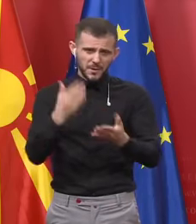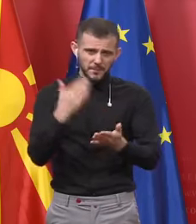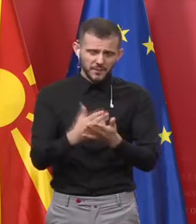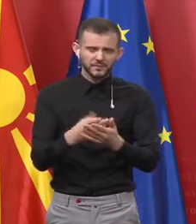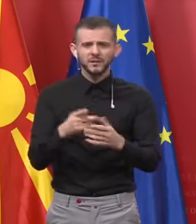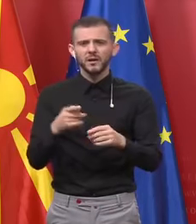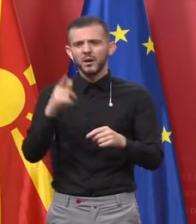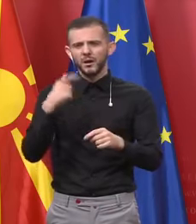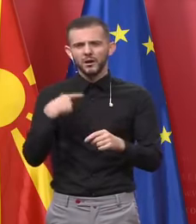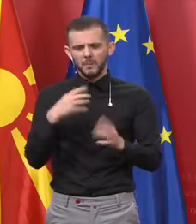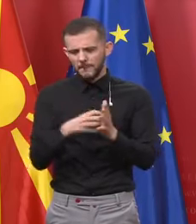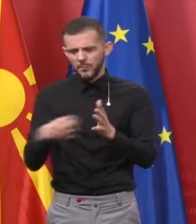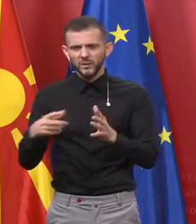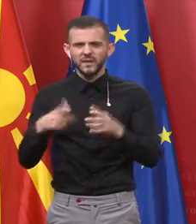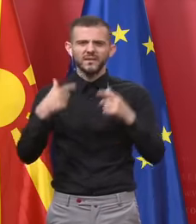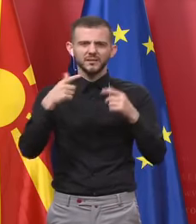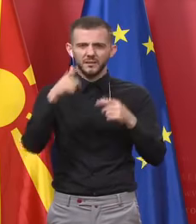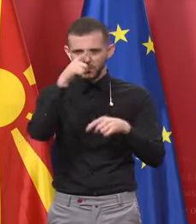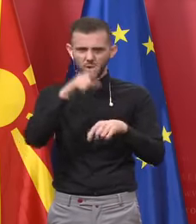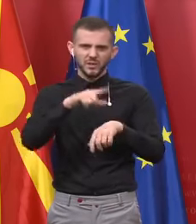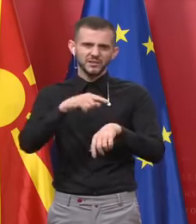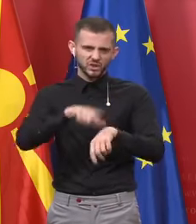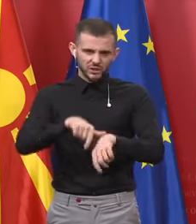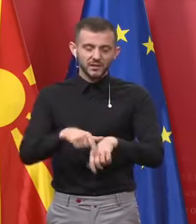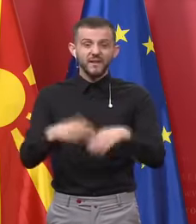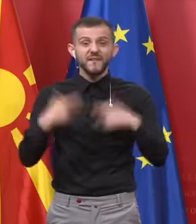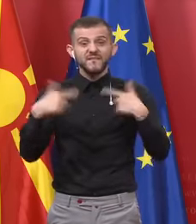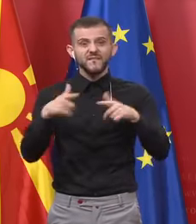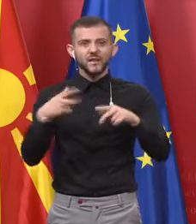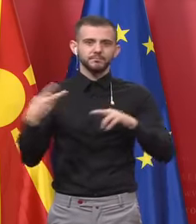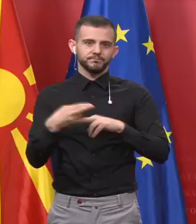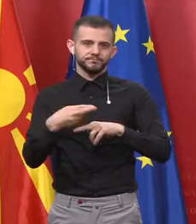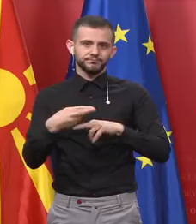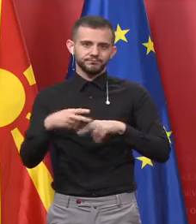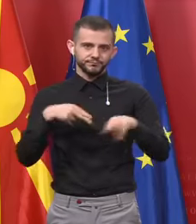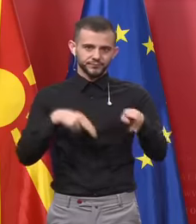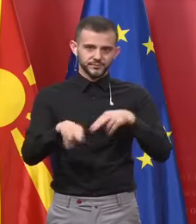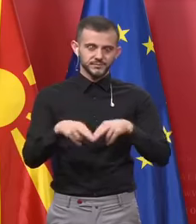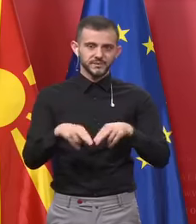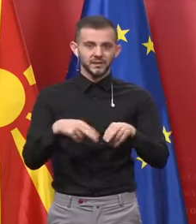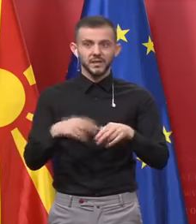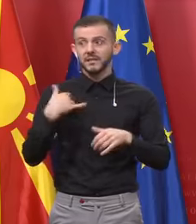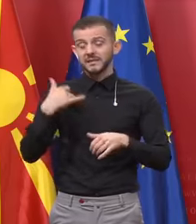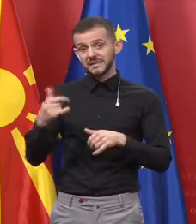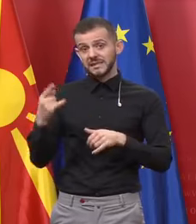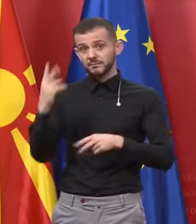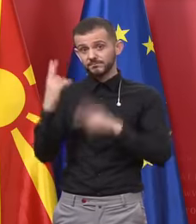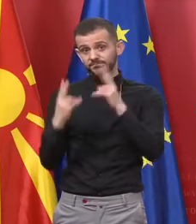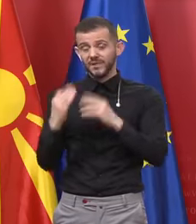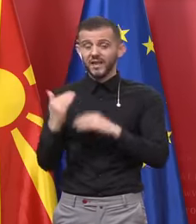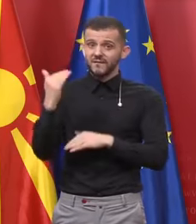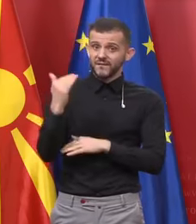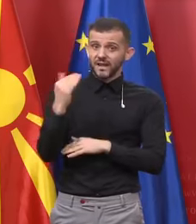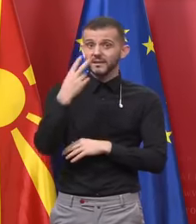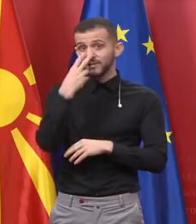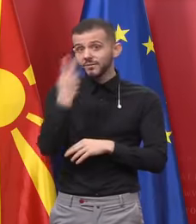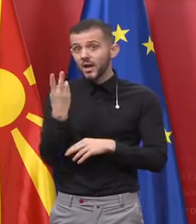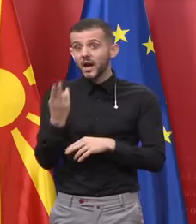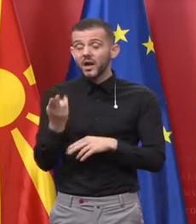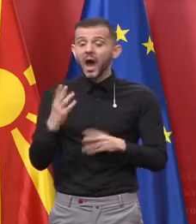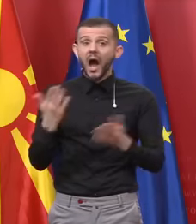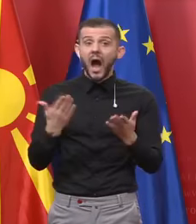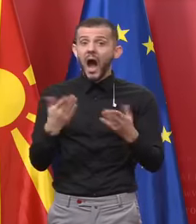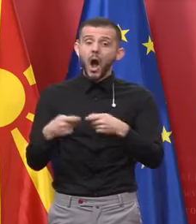продолжениот полициски час, викендот кој што сега на седницата на влада ќе се дискутира како ќе биде